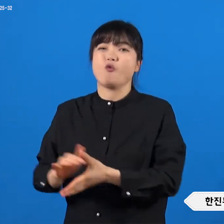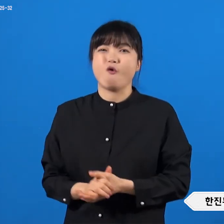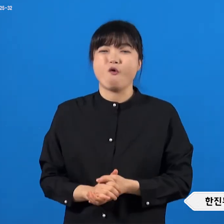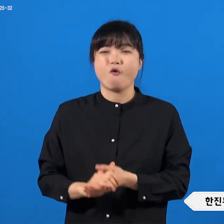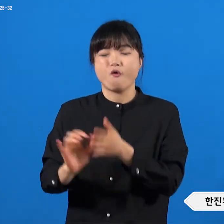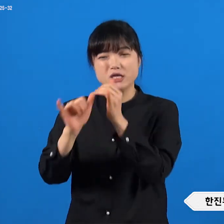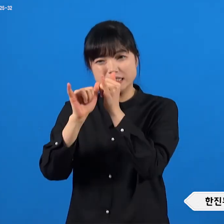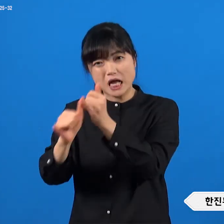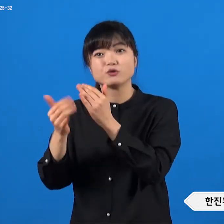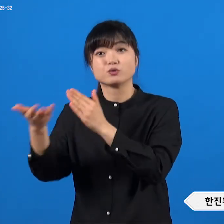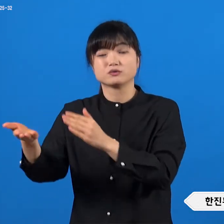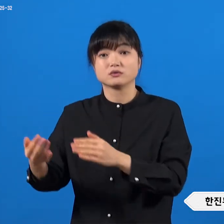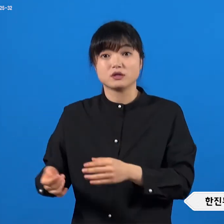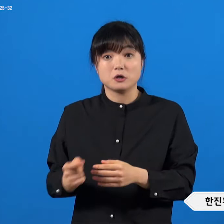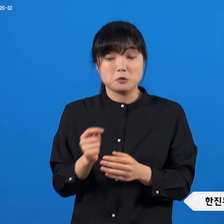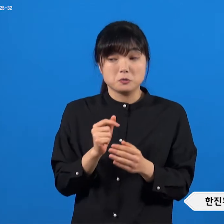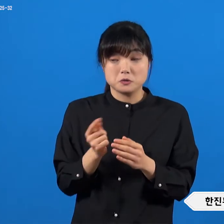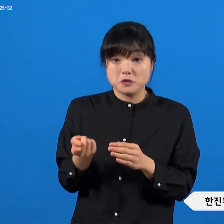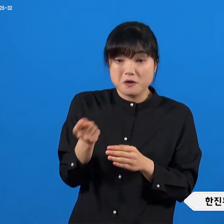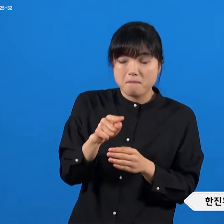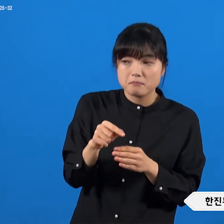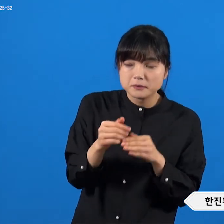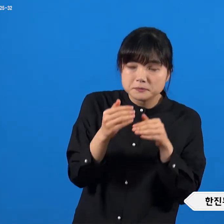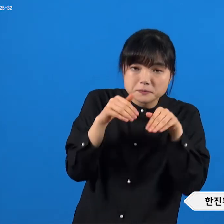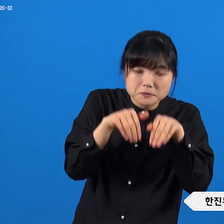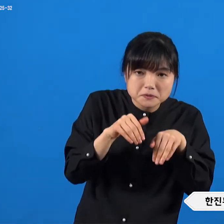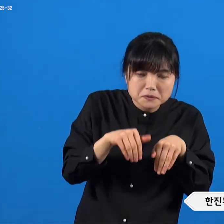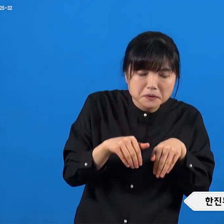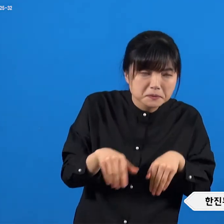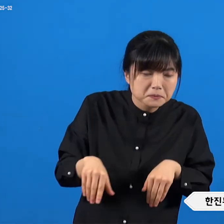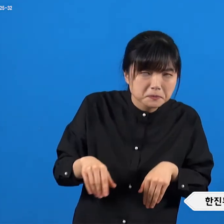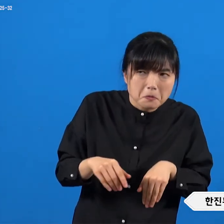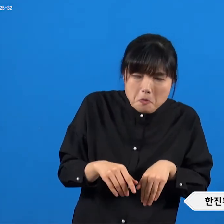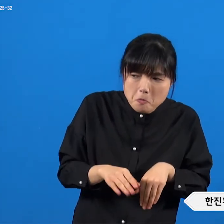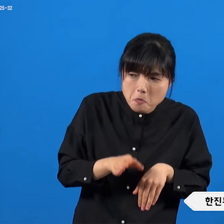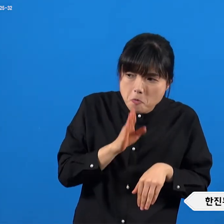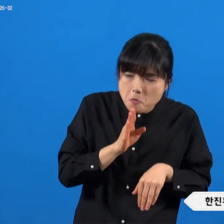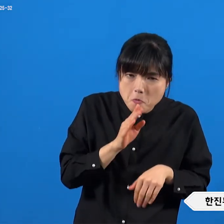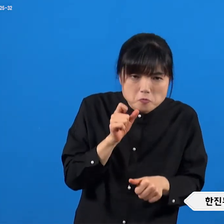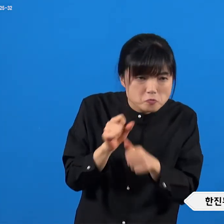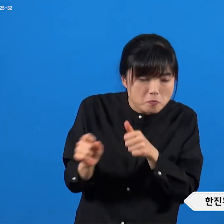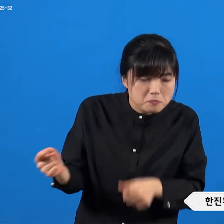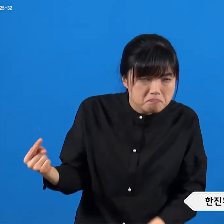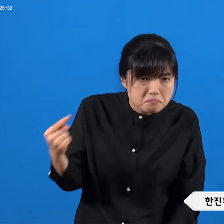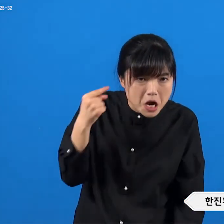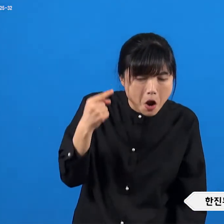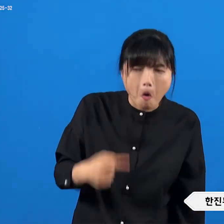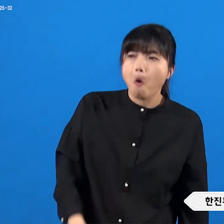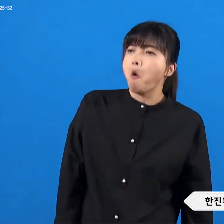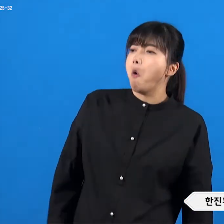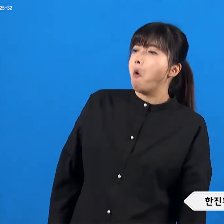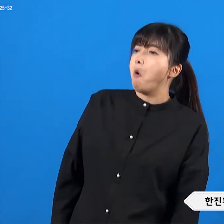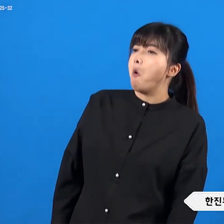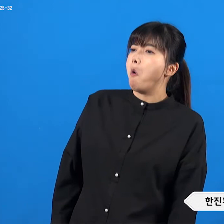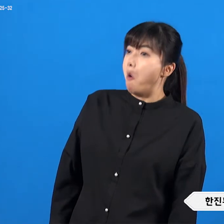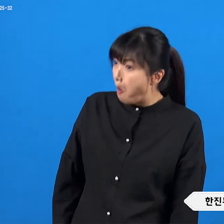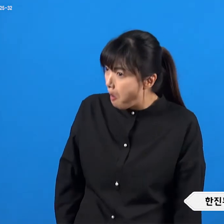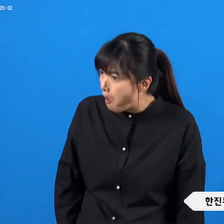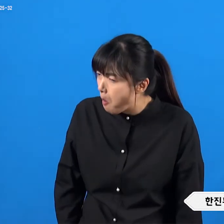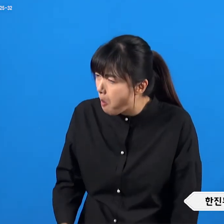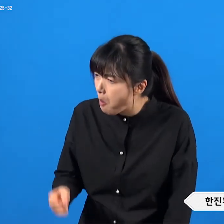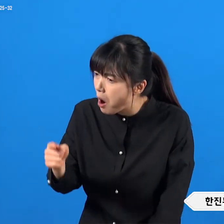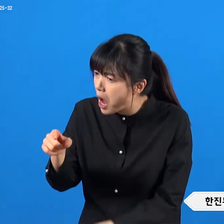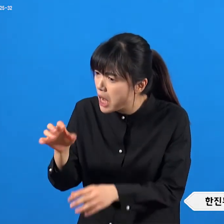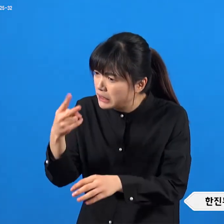것입니다. 그런데 한 신하가 왕궁에서 우연히 그 얘기를 엿들었습니다.